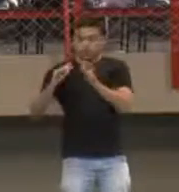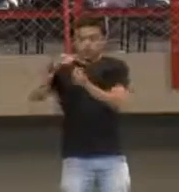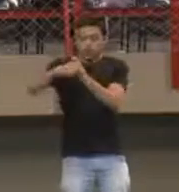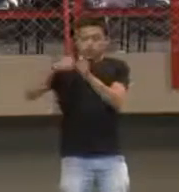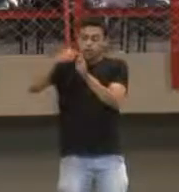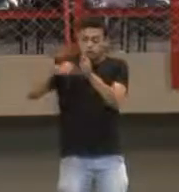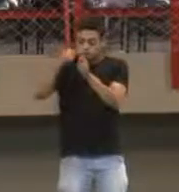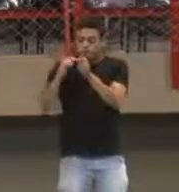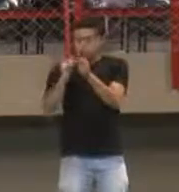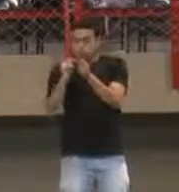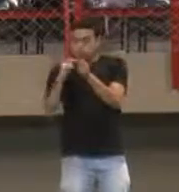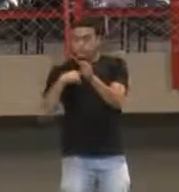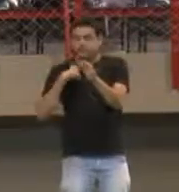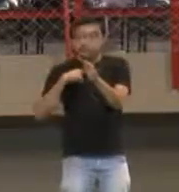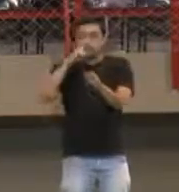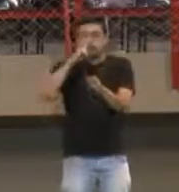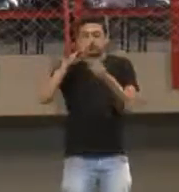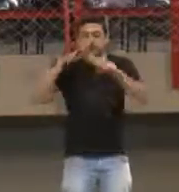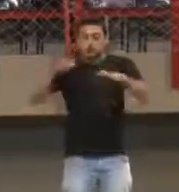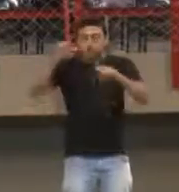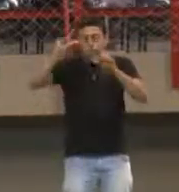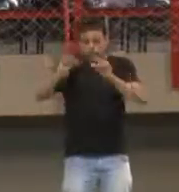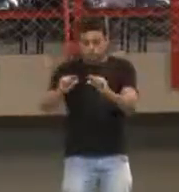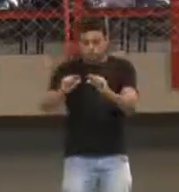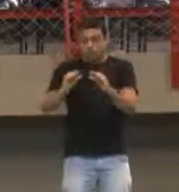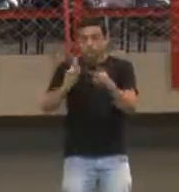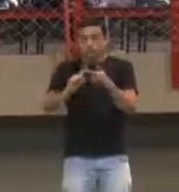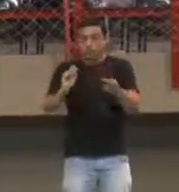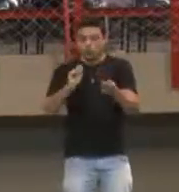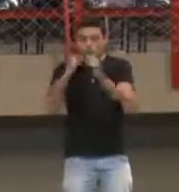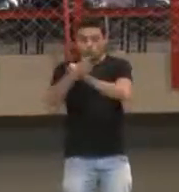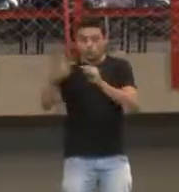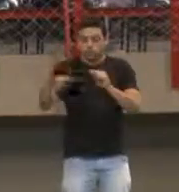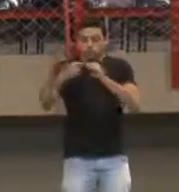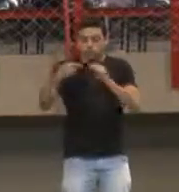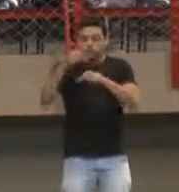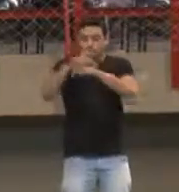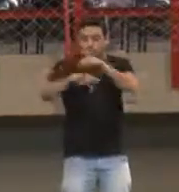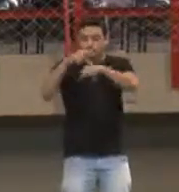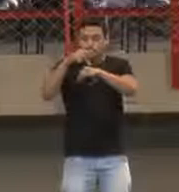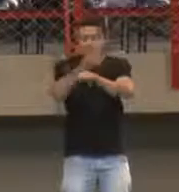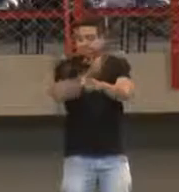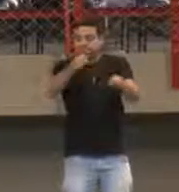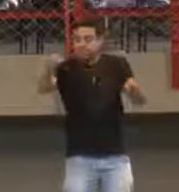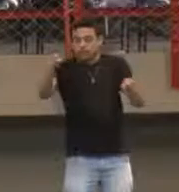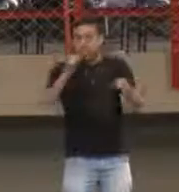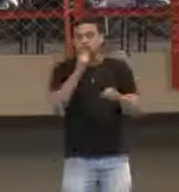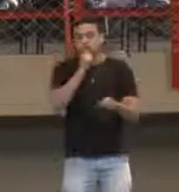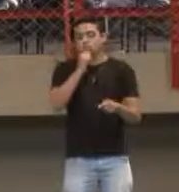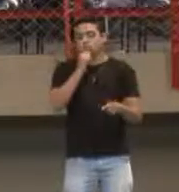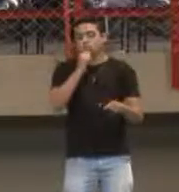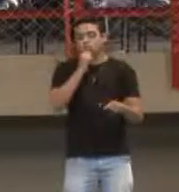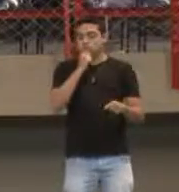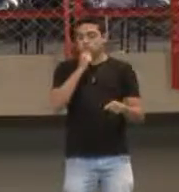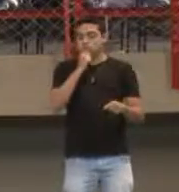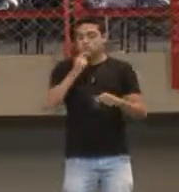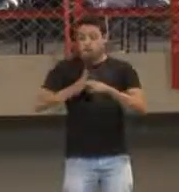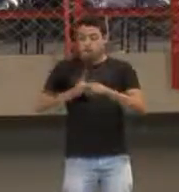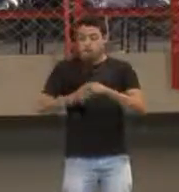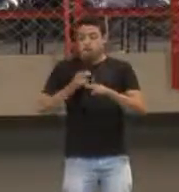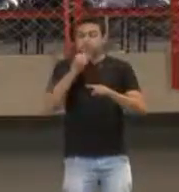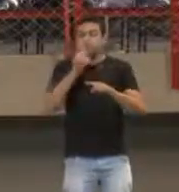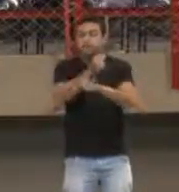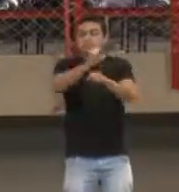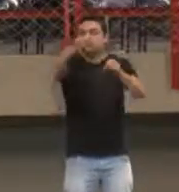ter menor risco ambiental e ser adequado a locais com maior extensão territorial? Não. Locais, não precisa